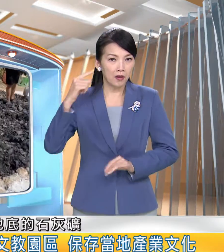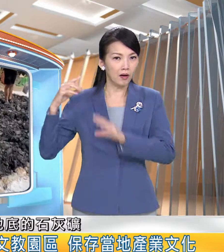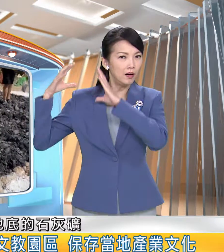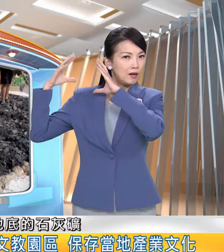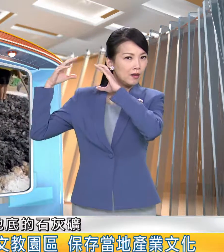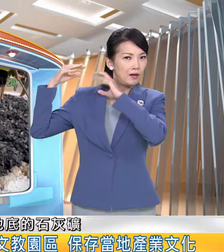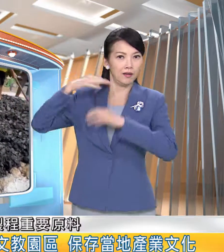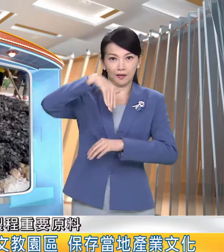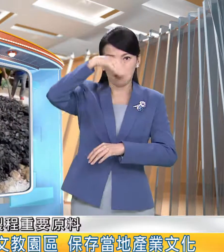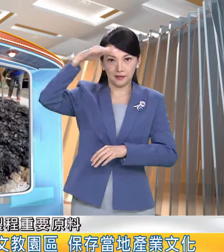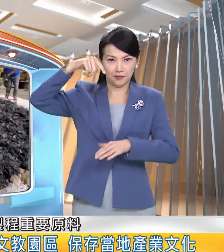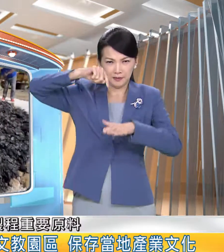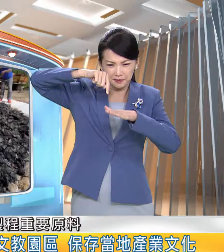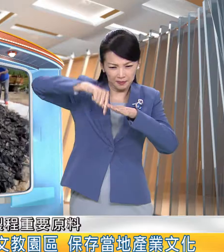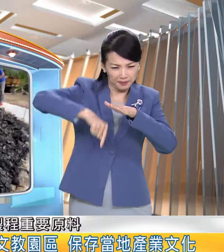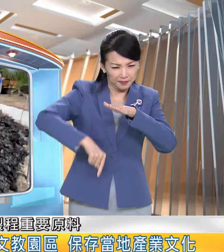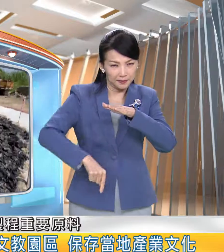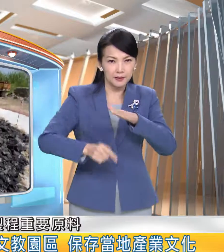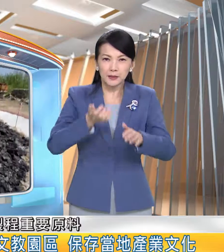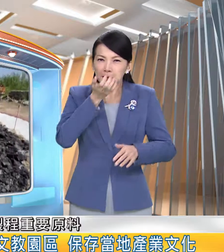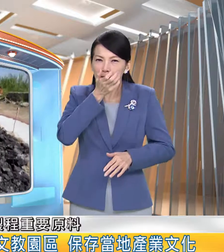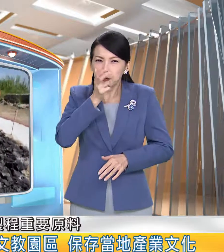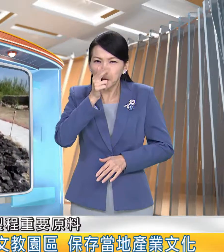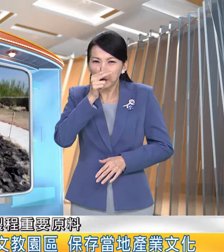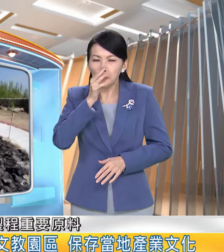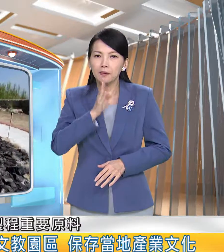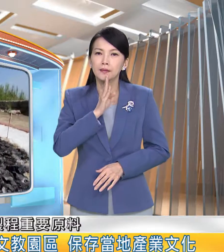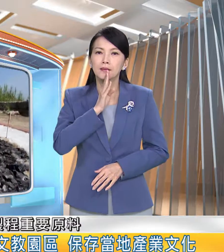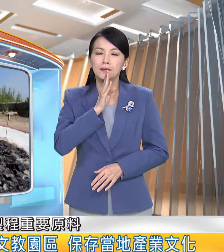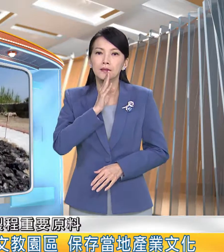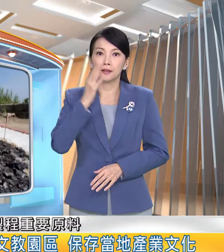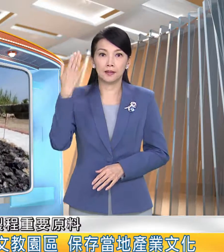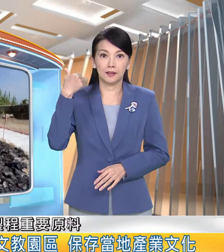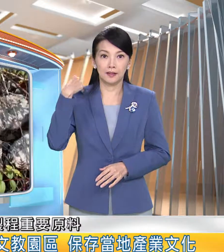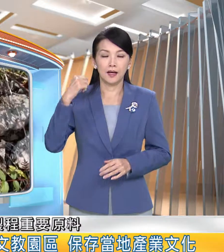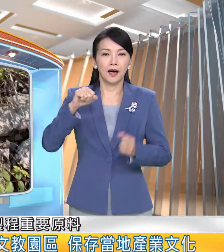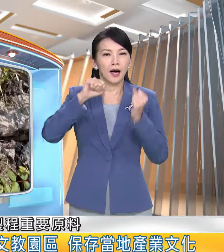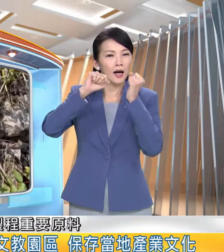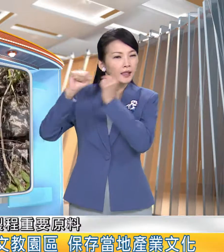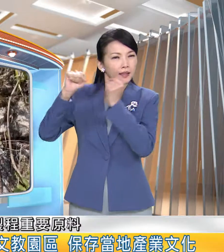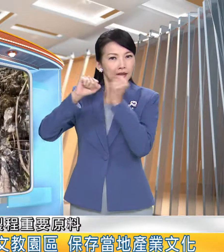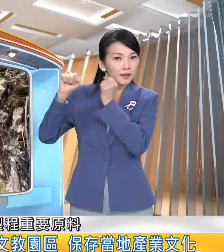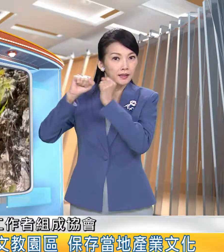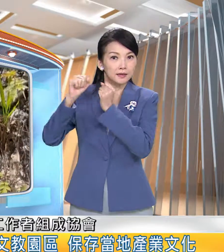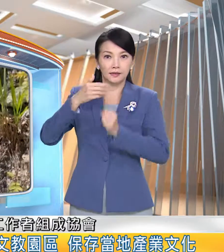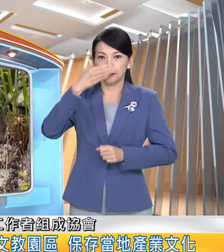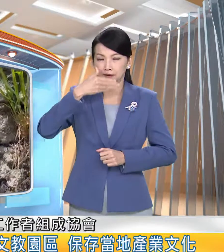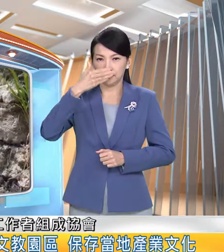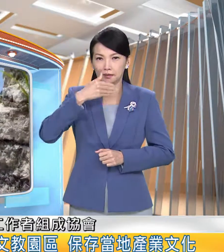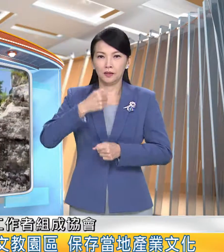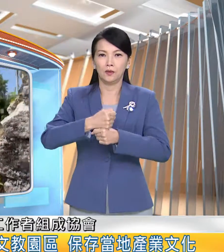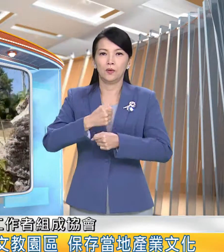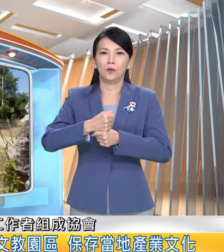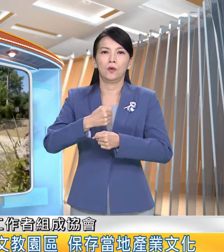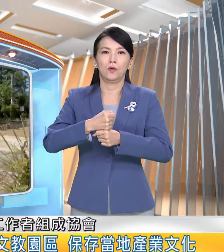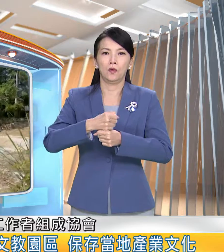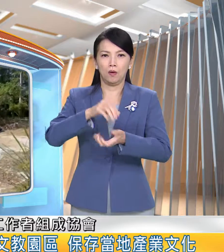矿也是过去蔗糖制成重要的原料。一群在地文史工作